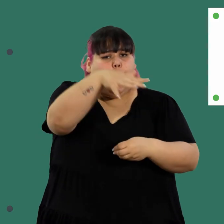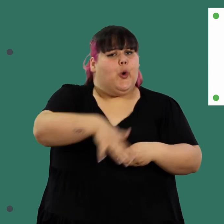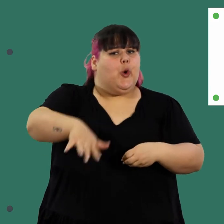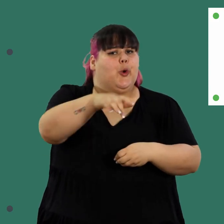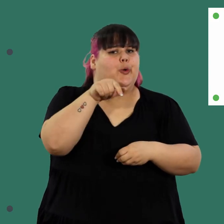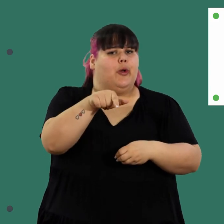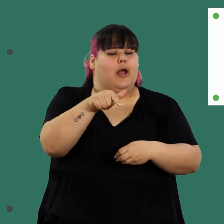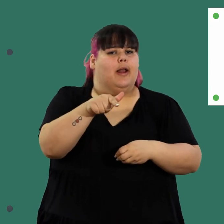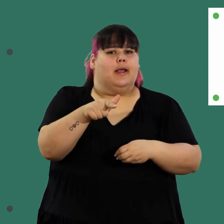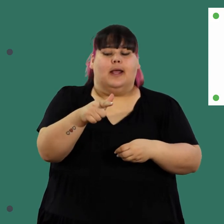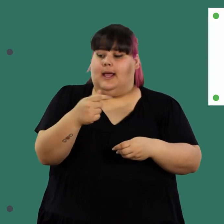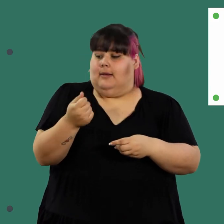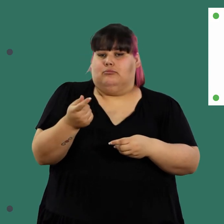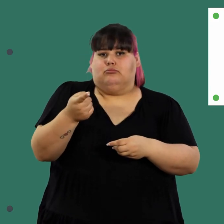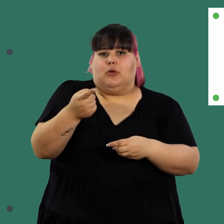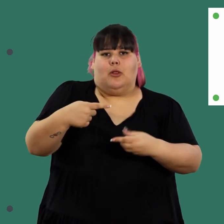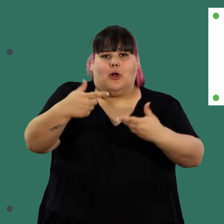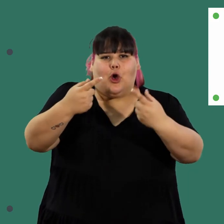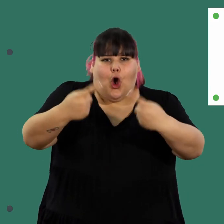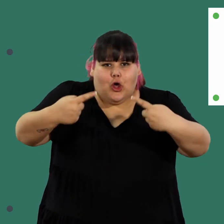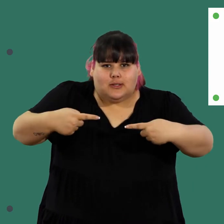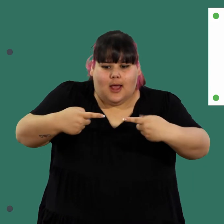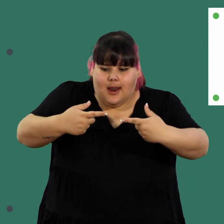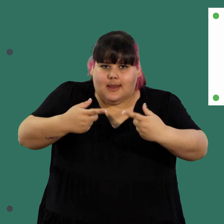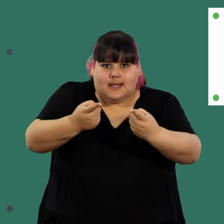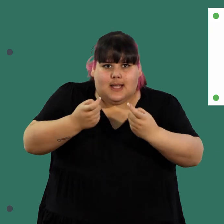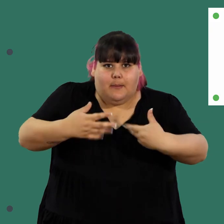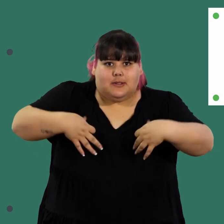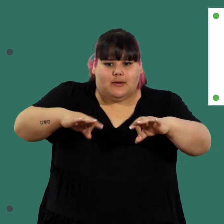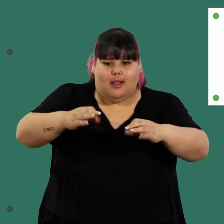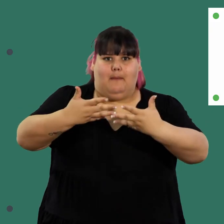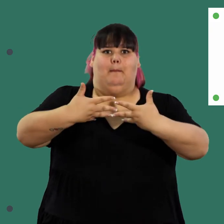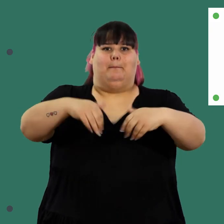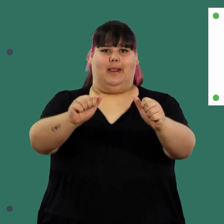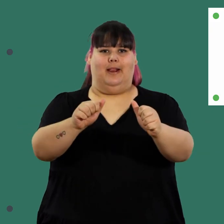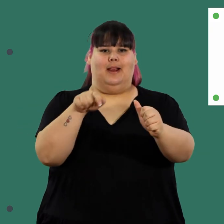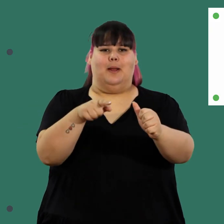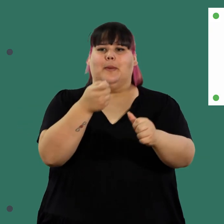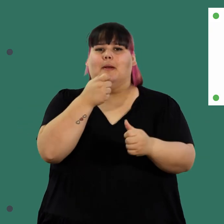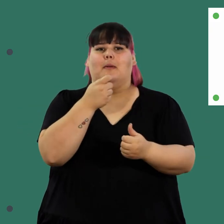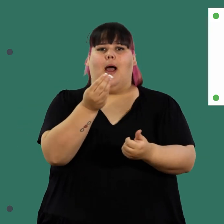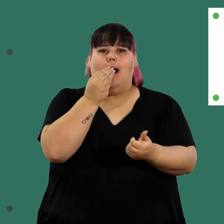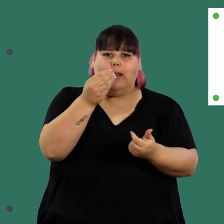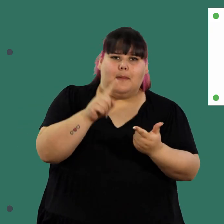lugar donde un organismo haya lo que necesita para sobrevivir alimento protección